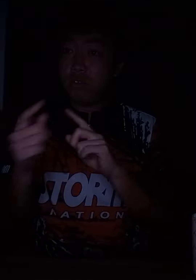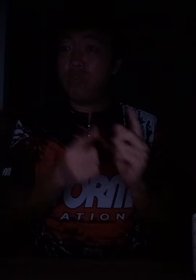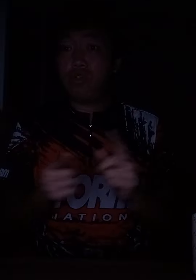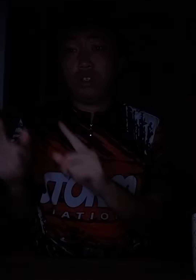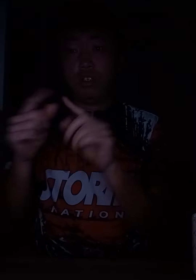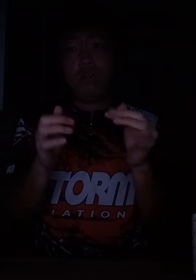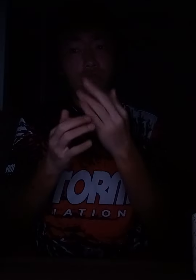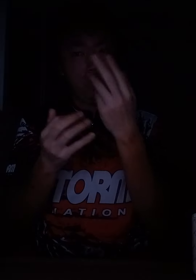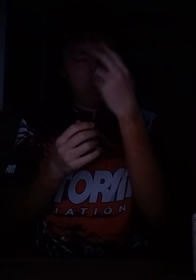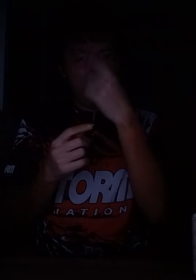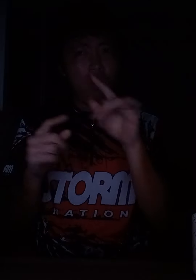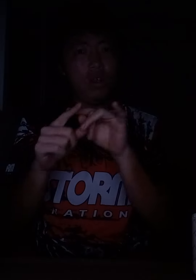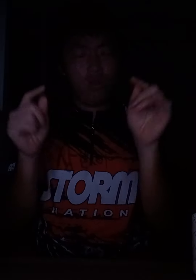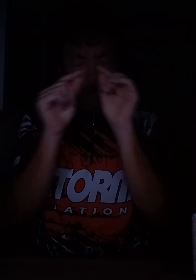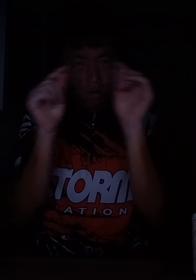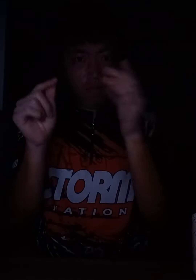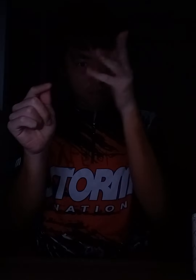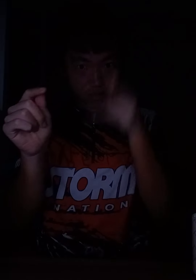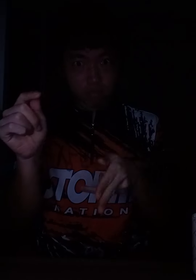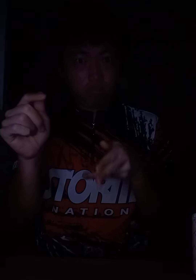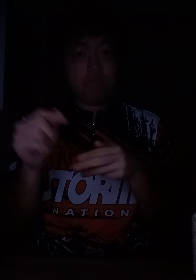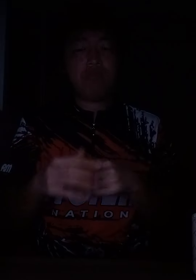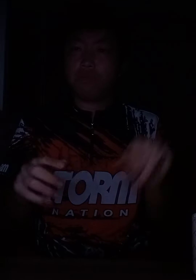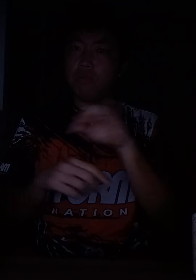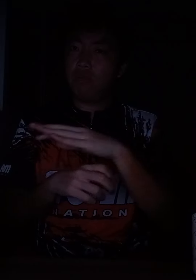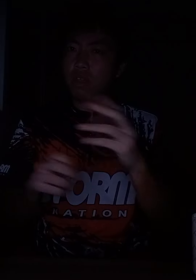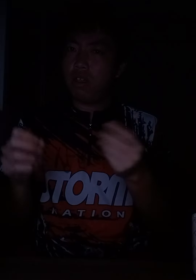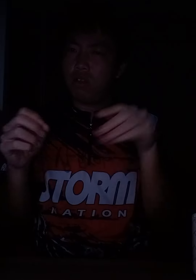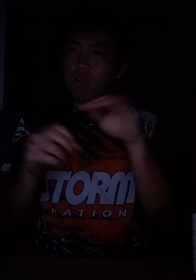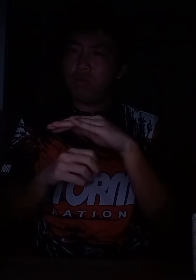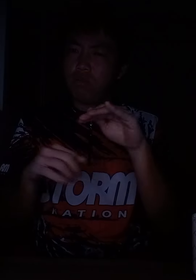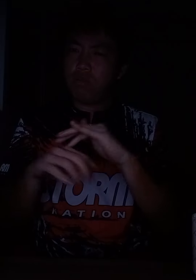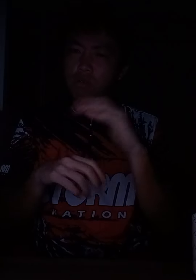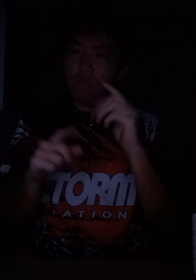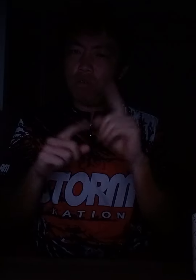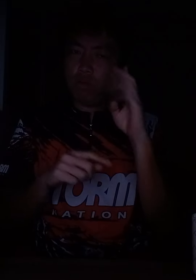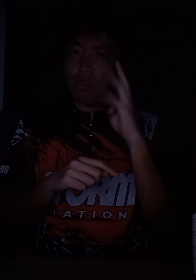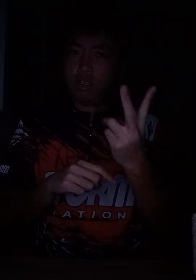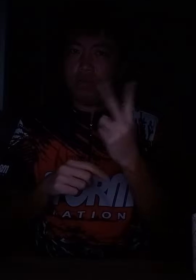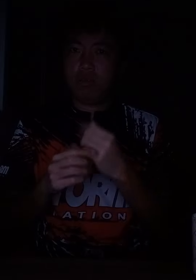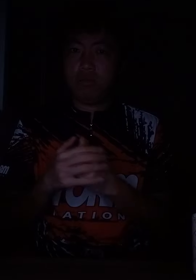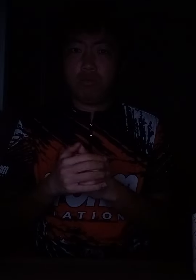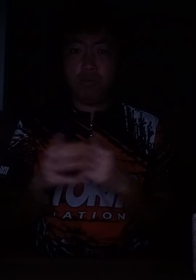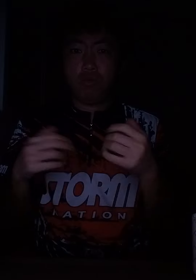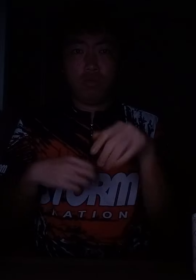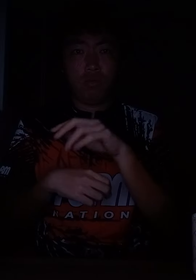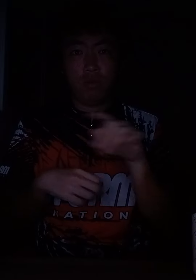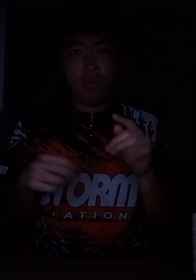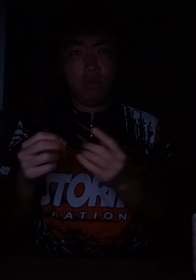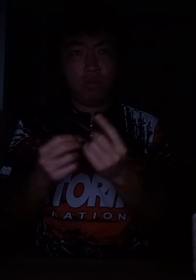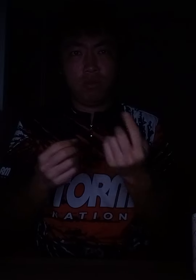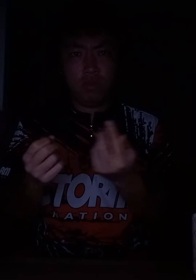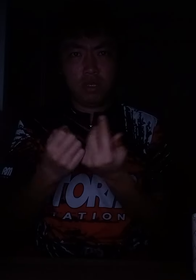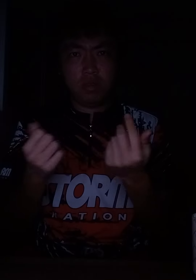일대 3,500여 가구의 전기 공급이 끊긴 것은 어젯밤 9시 42분. 이 일대 전력 공급 설비에 불꽃이 튄다는 신고를